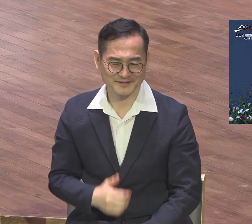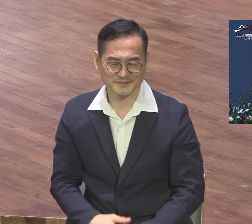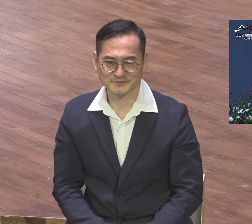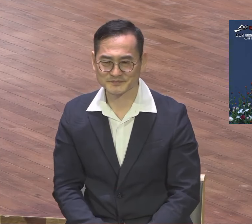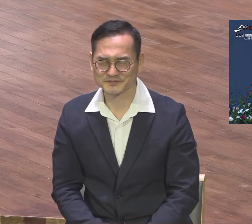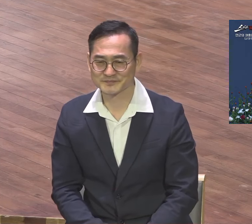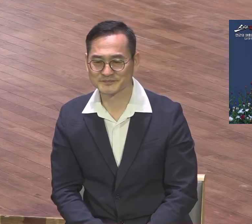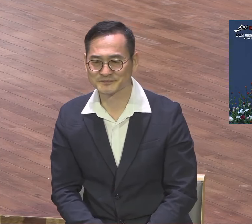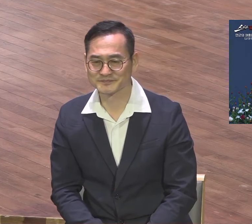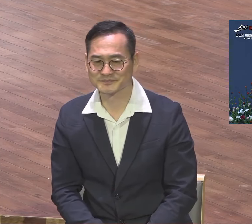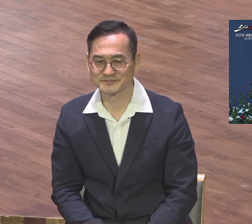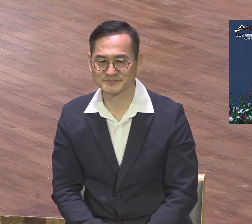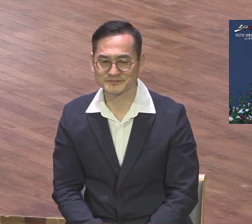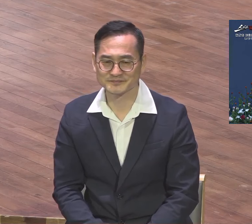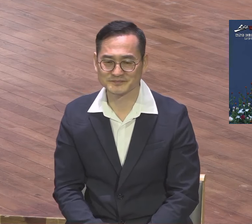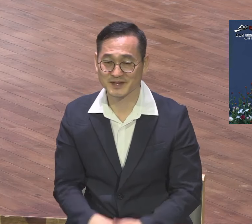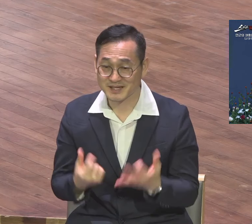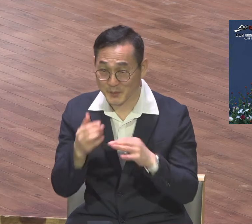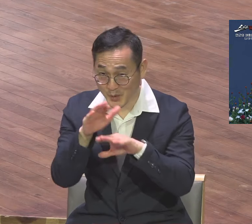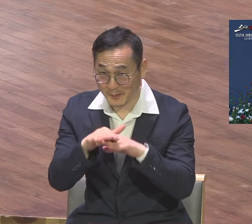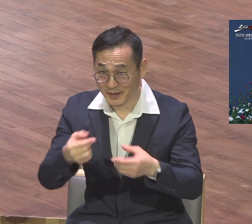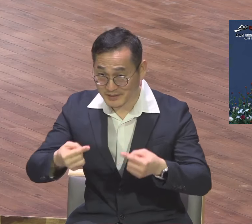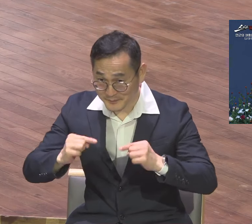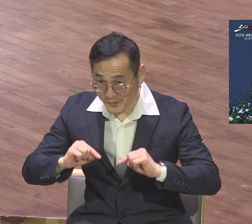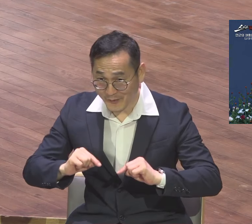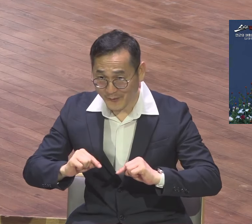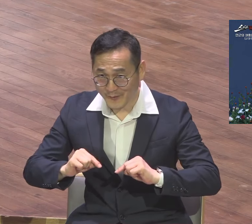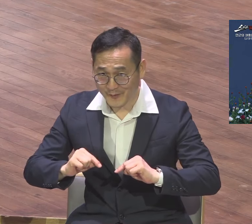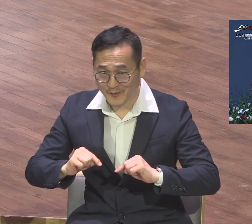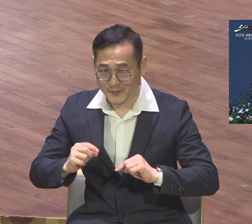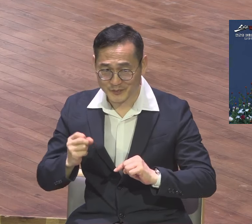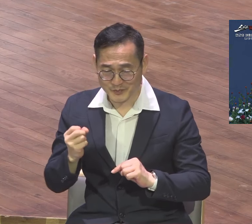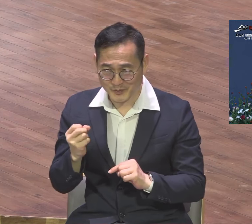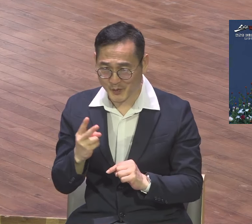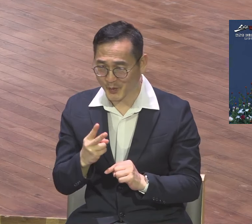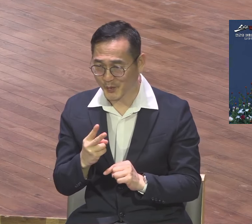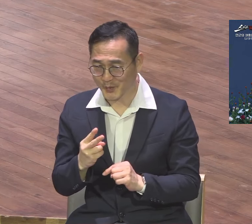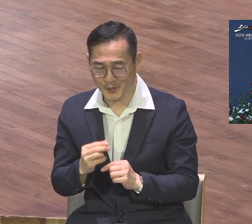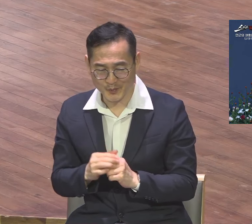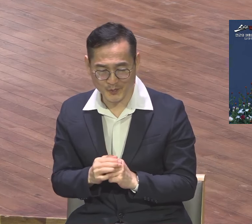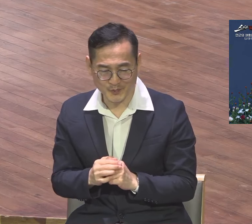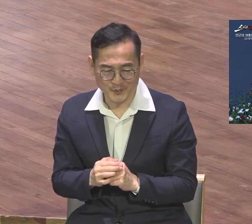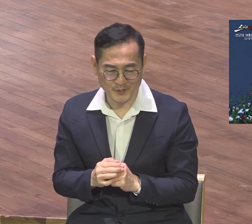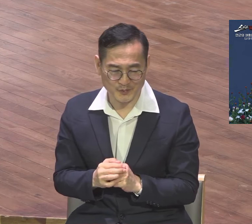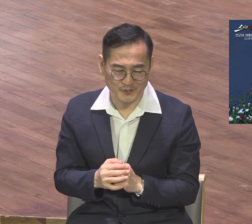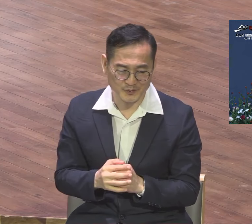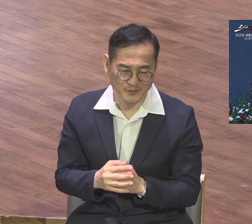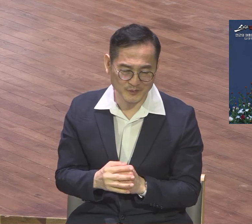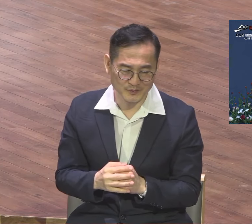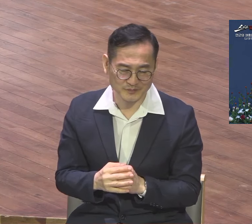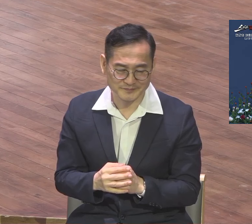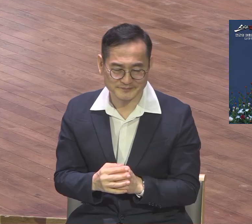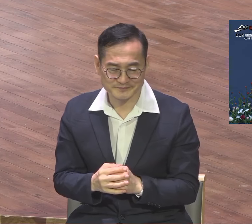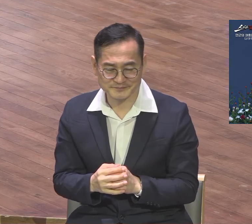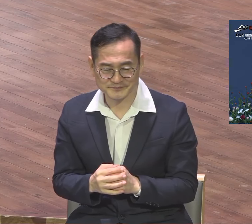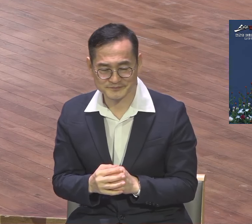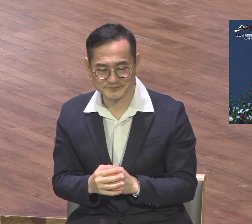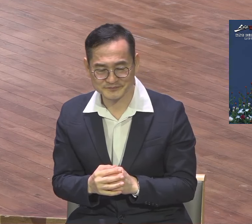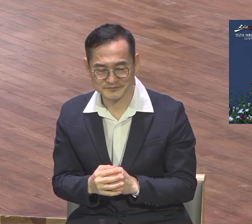나왔다. 오늘 뭐 캠프, 오늘 뭐 순수에서 나온 사람들 말고